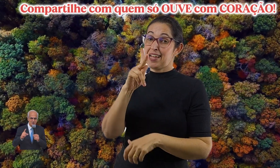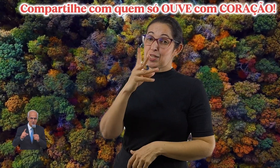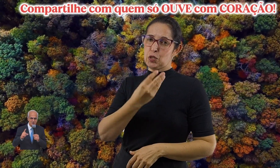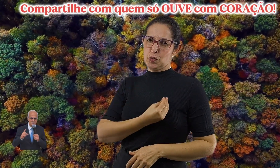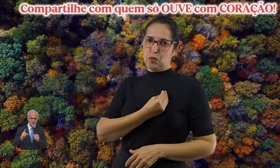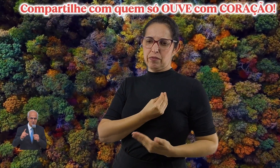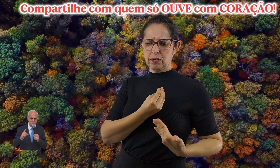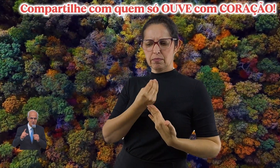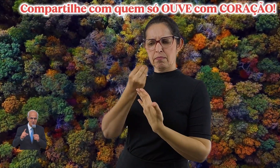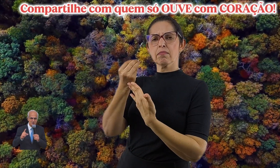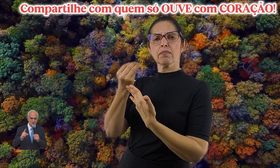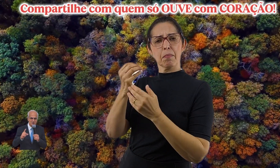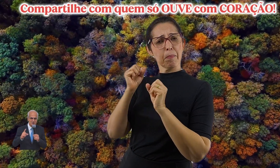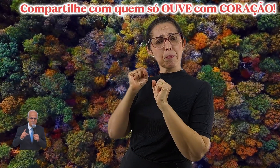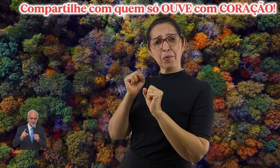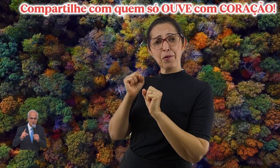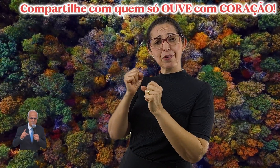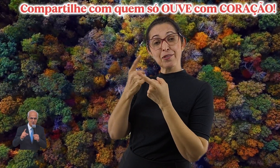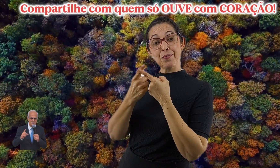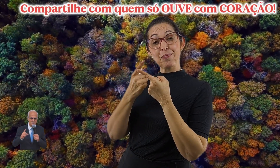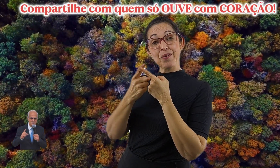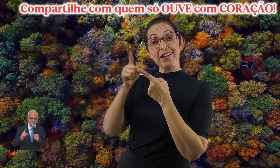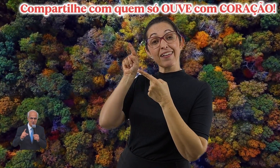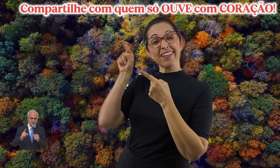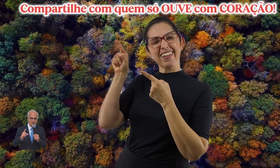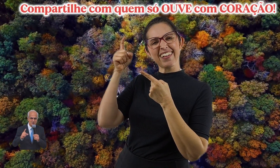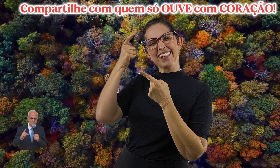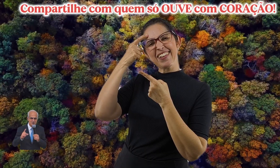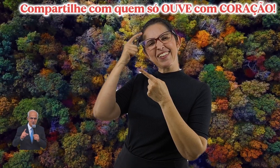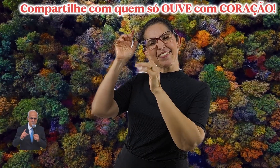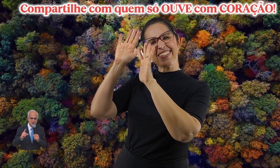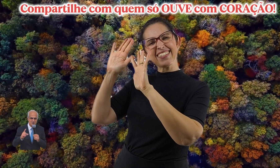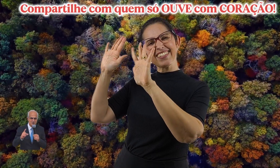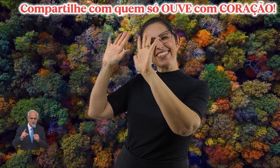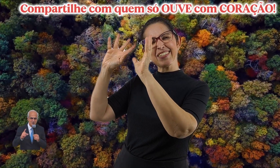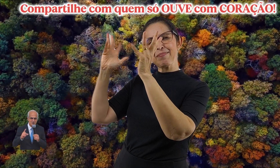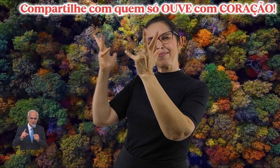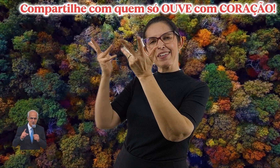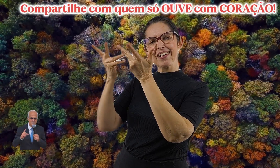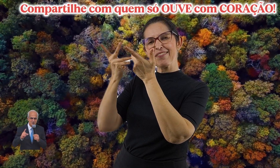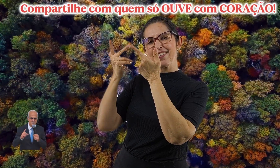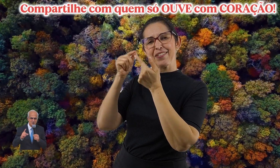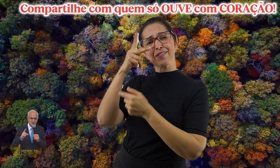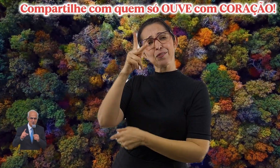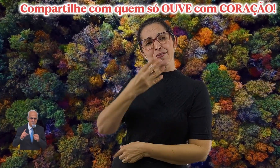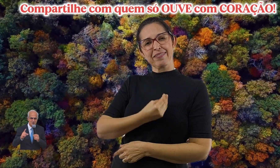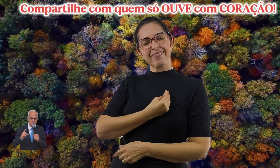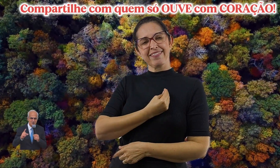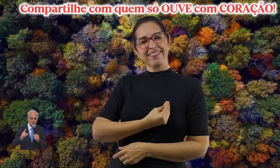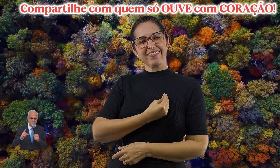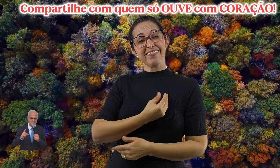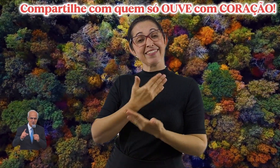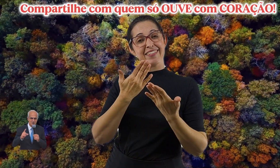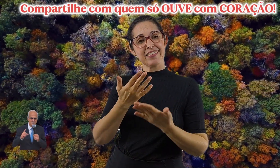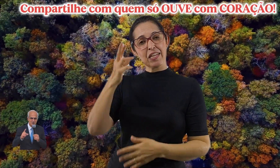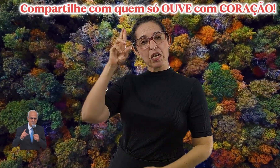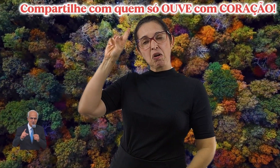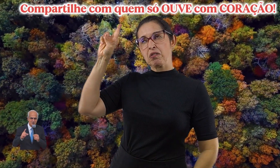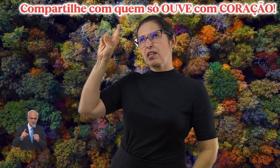vida diante dele, porque os pensamentos dele são maravilhosos a seu respeito. O Senhor não está